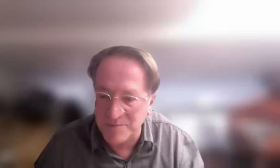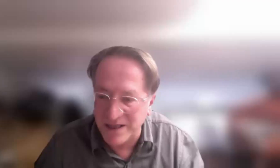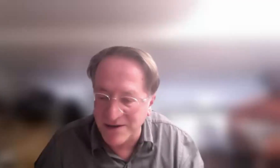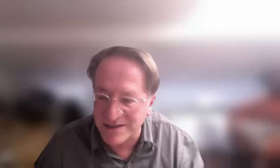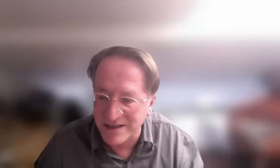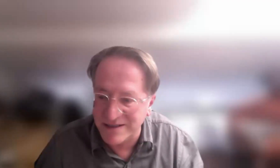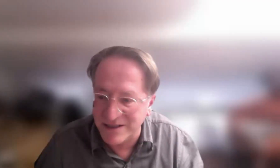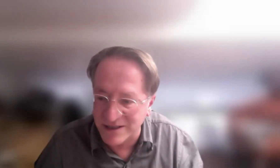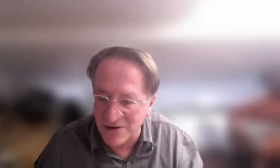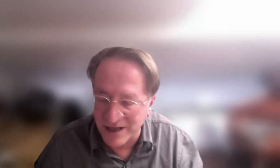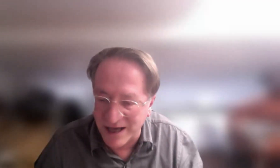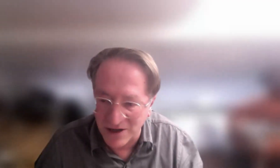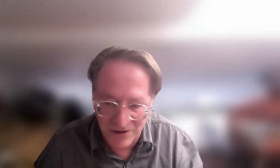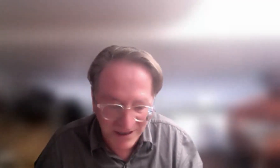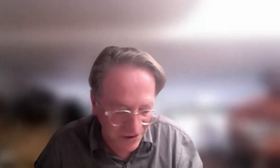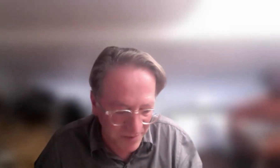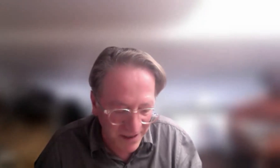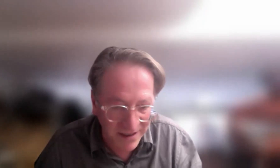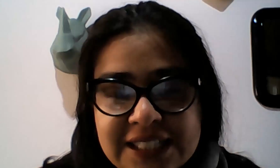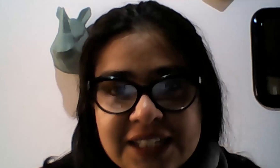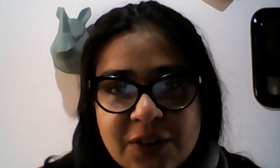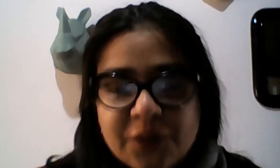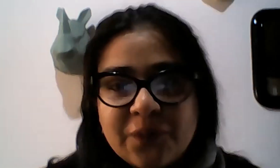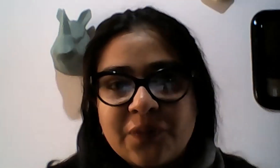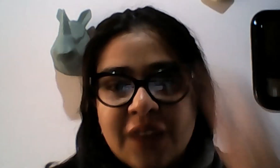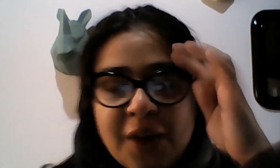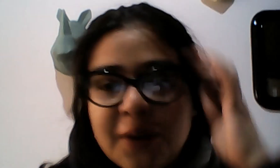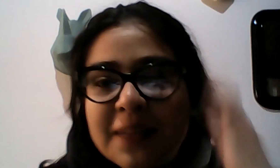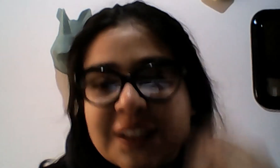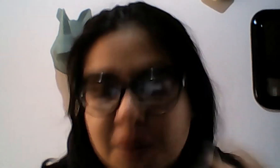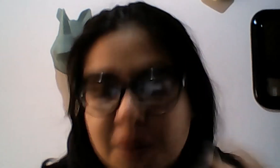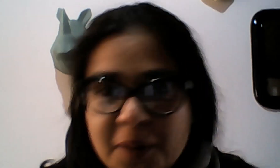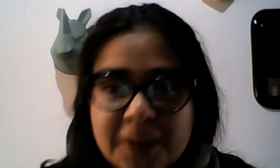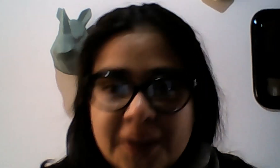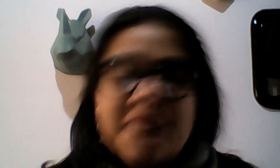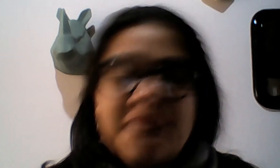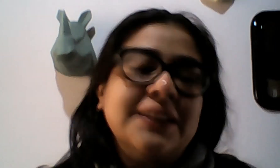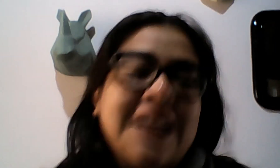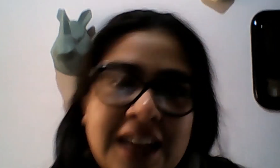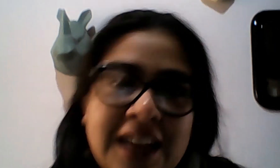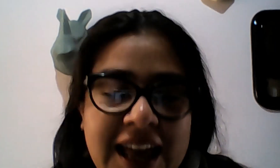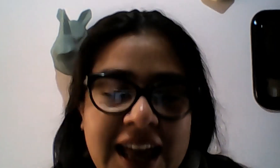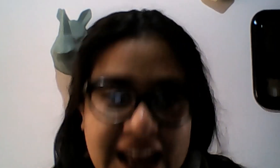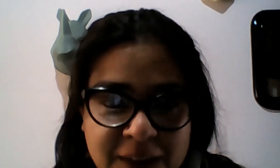Y espérate, a ver si te tengo que dar una autorización. Espérate, sí, un señor. Segundito. Bueno, mientras podemos compartir la